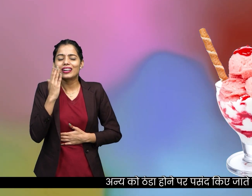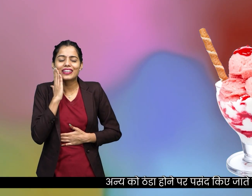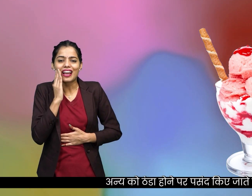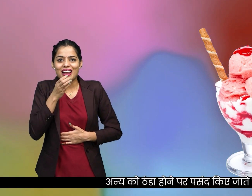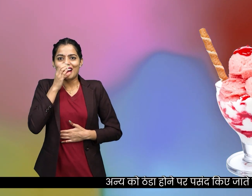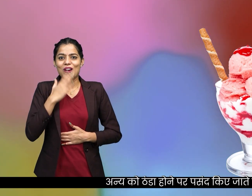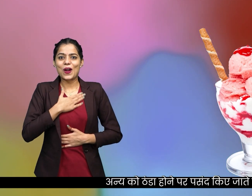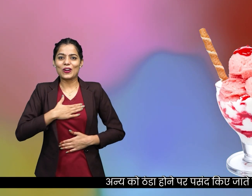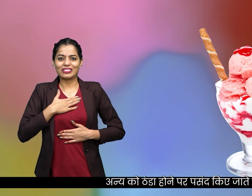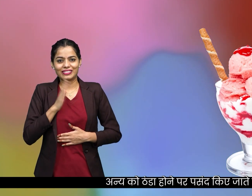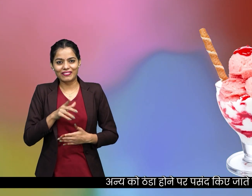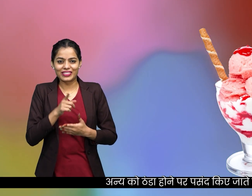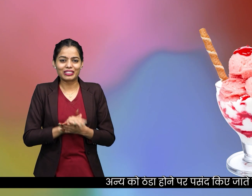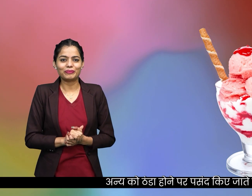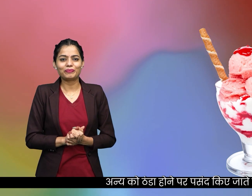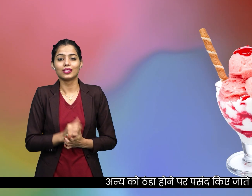किया जाता है।